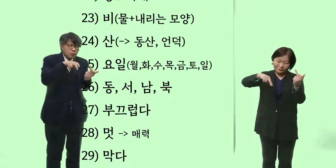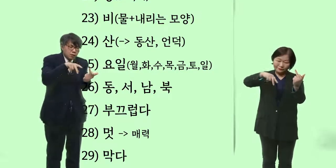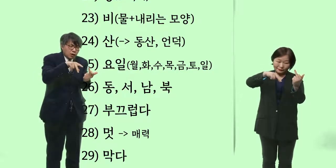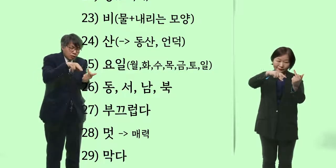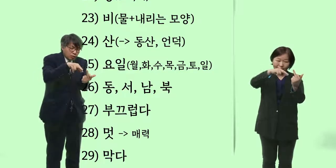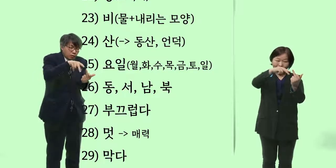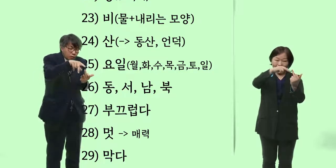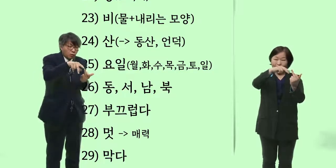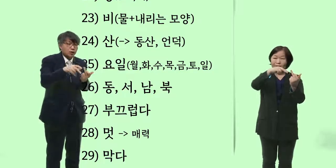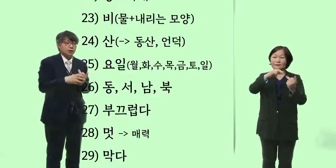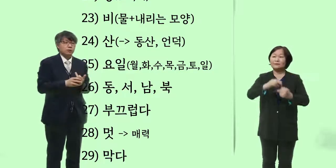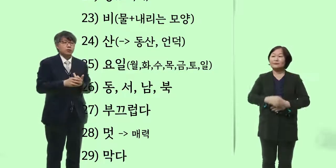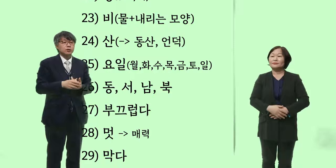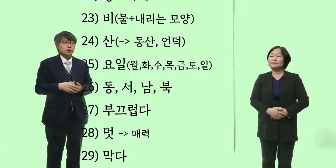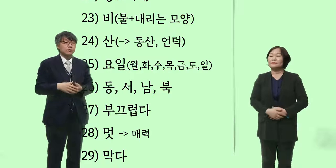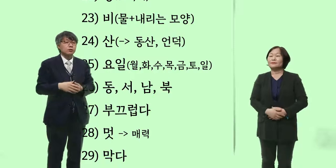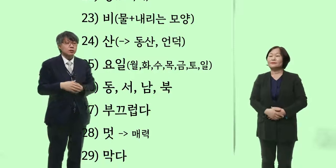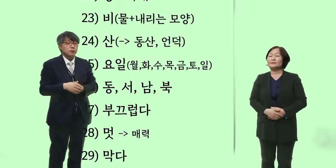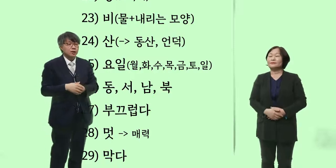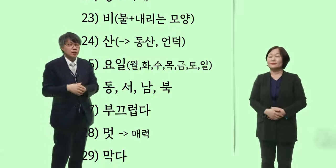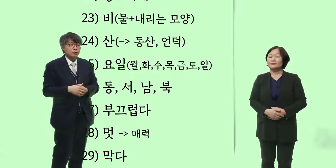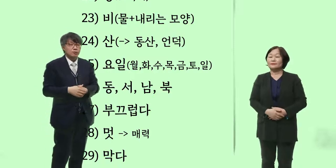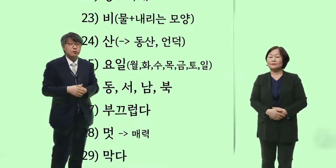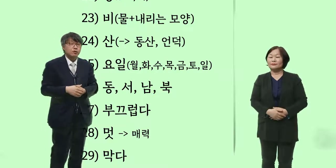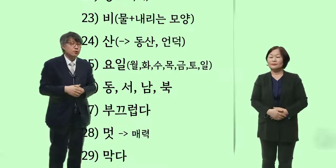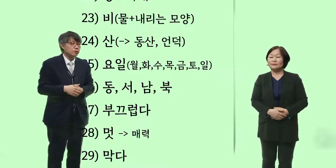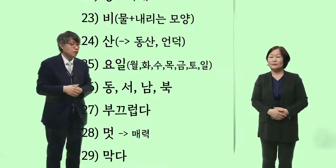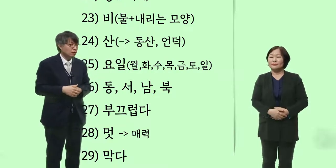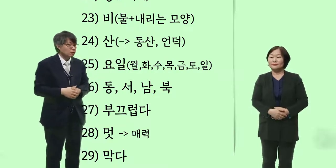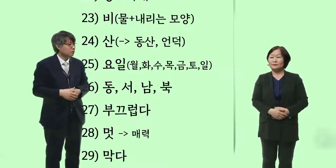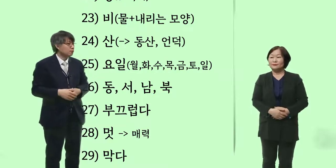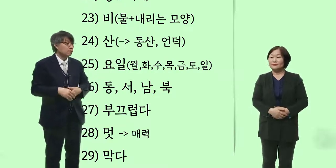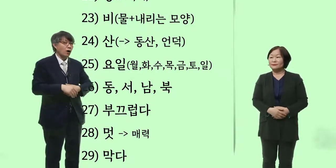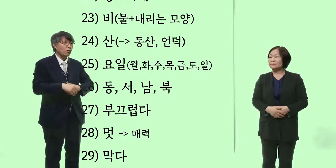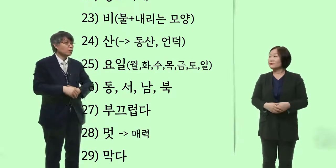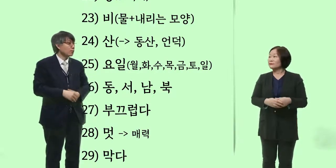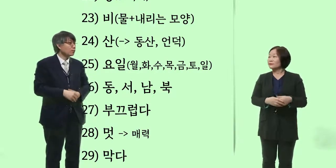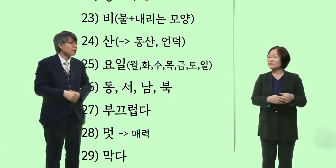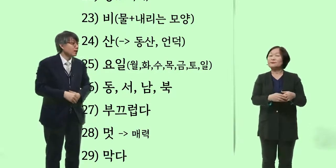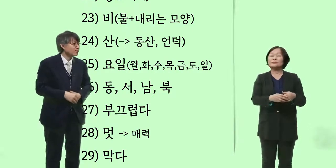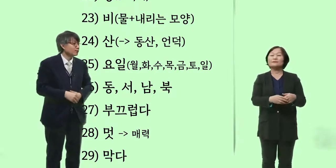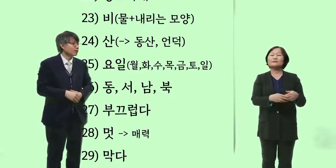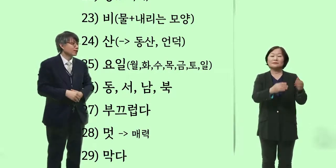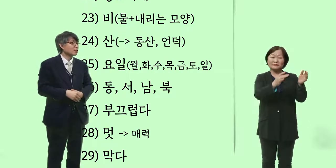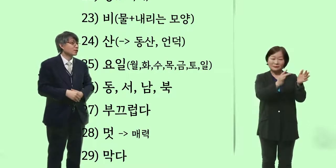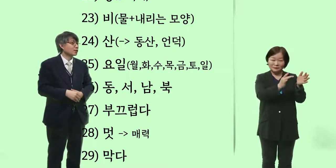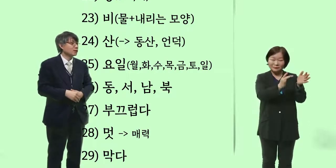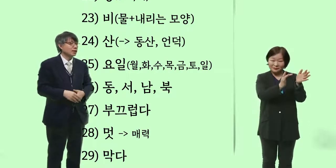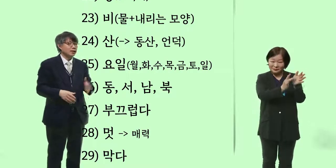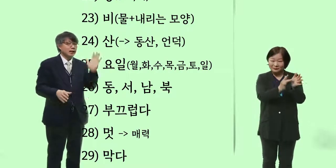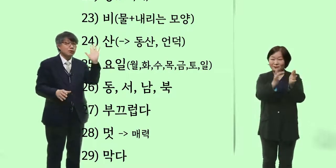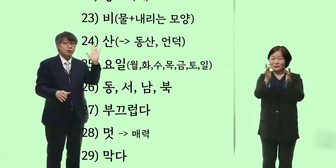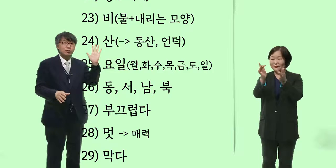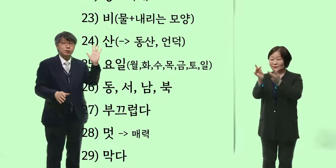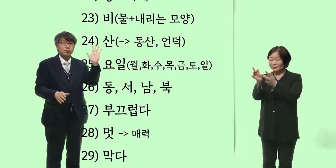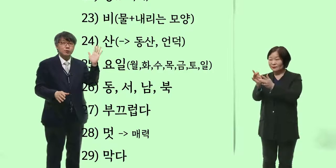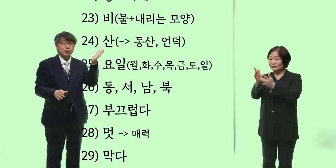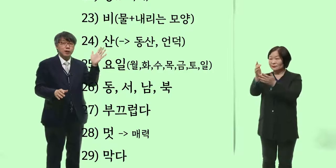힘들게 오르신 예수님 생각하시는데, 예수님은 나온 김에 배웁시다. 우리 예수님. 자, 예수님은 손에